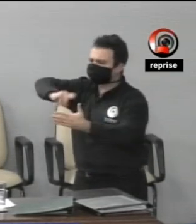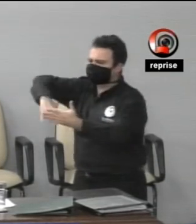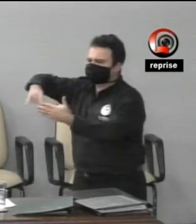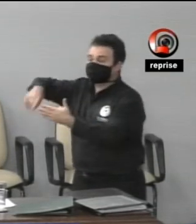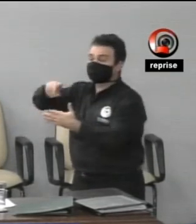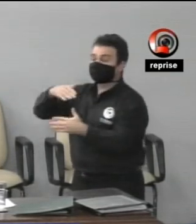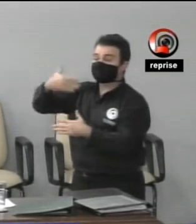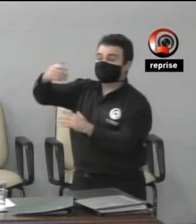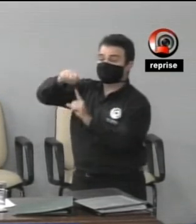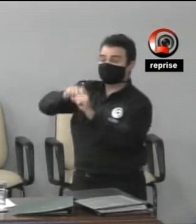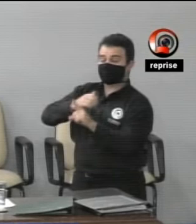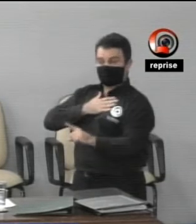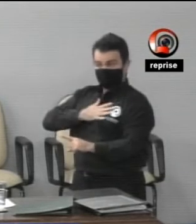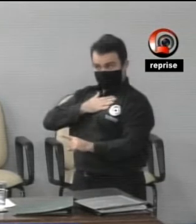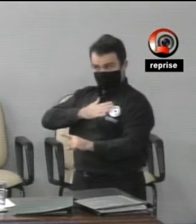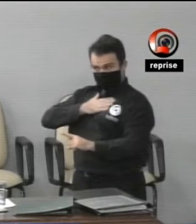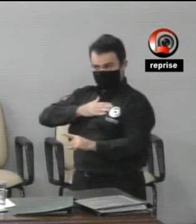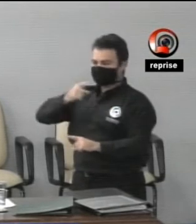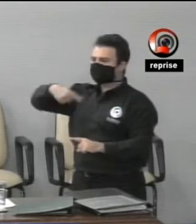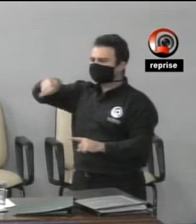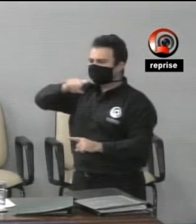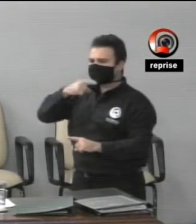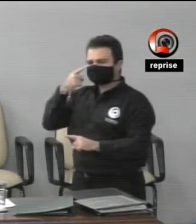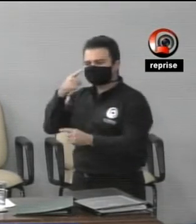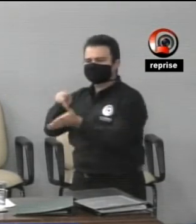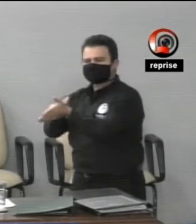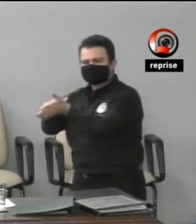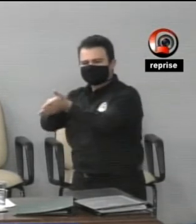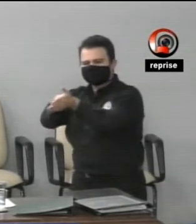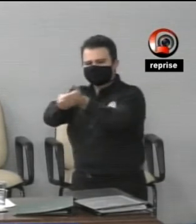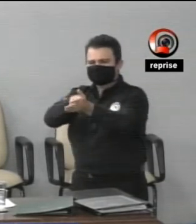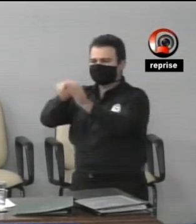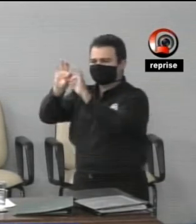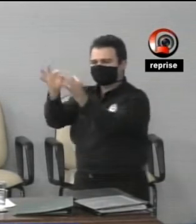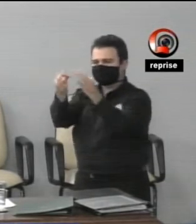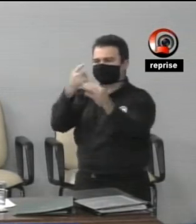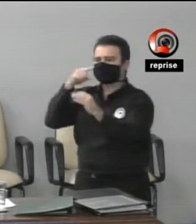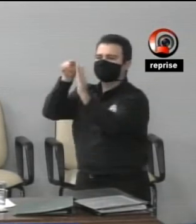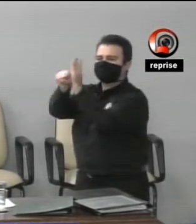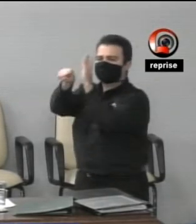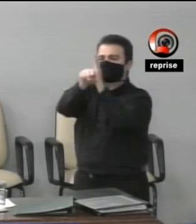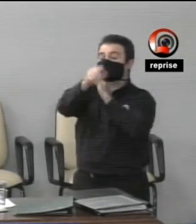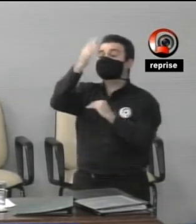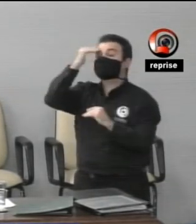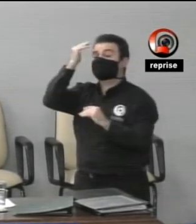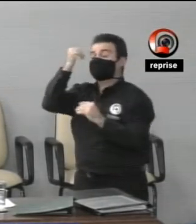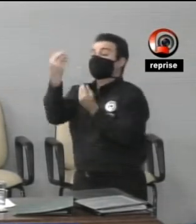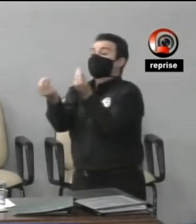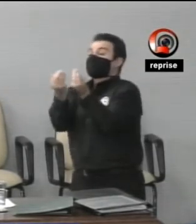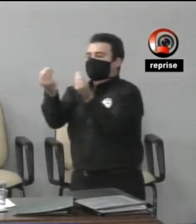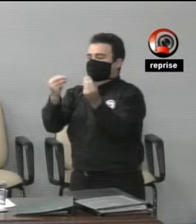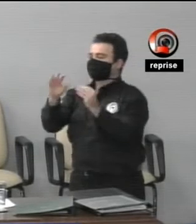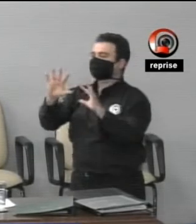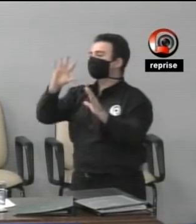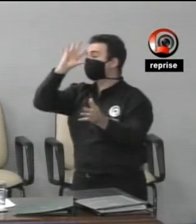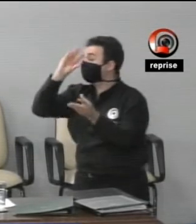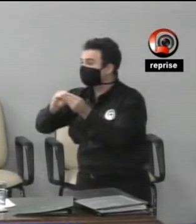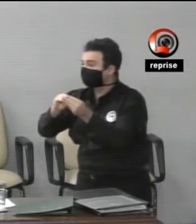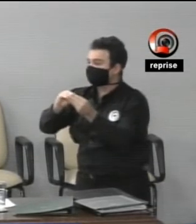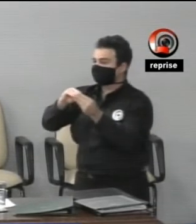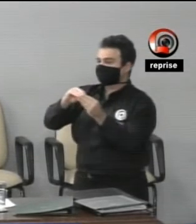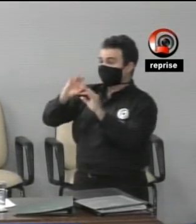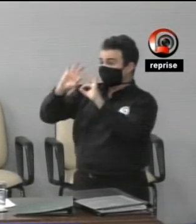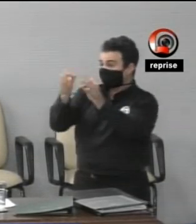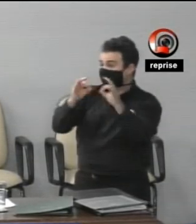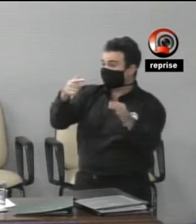feito um diagnóstico, foi feita uma pesquisa com as famílias. Naquele momento, 75% das famílias eram